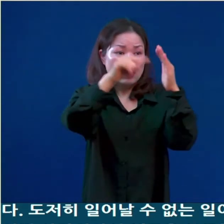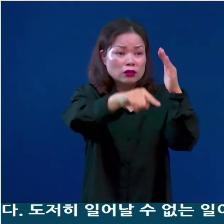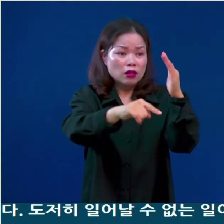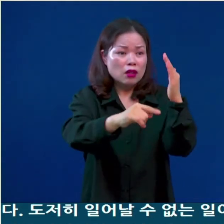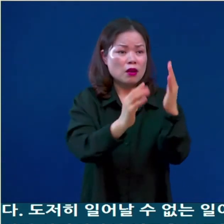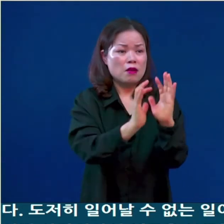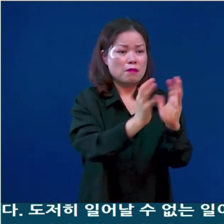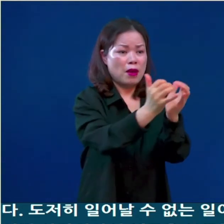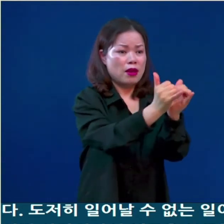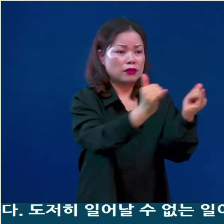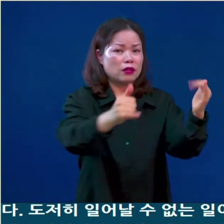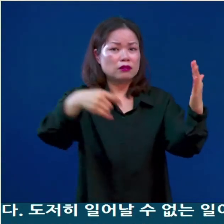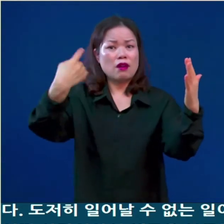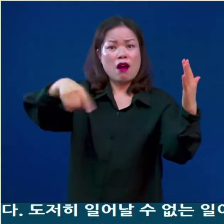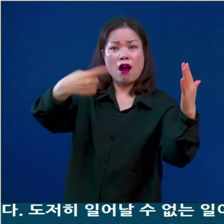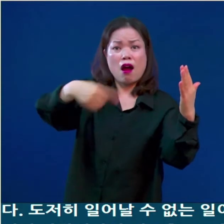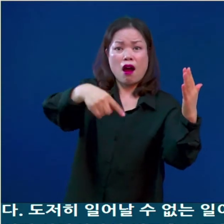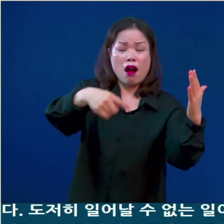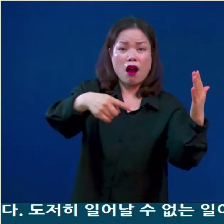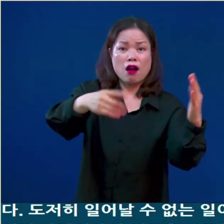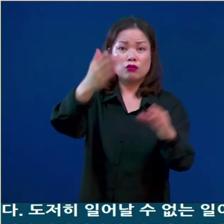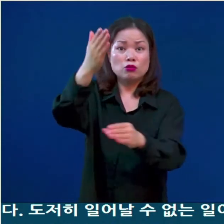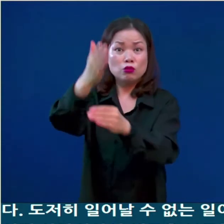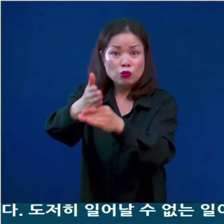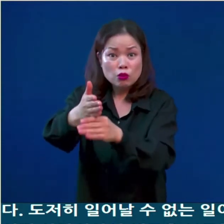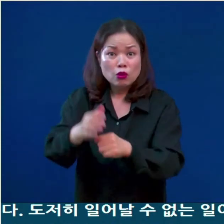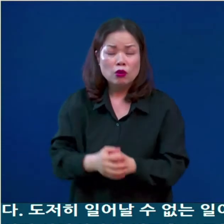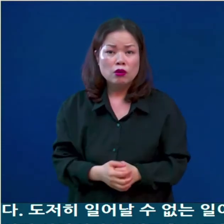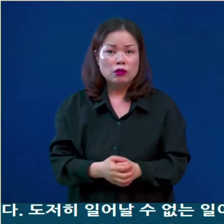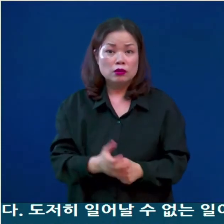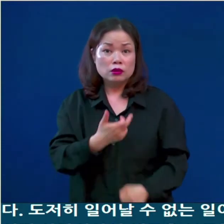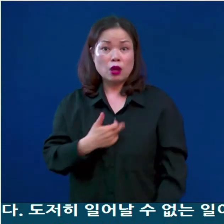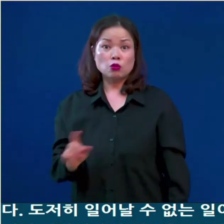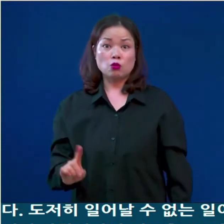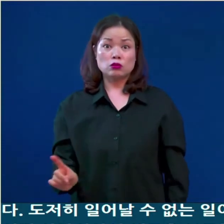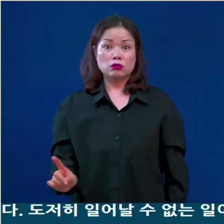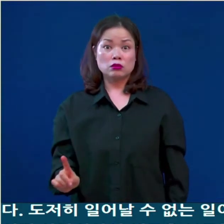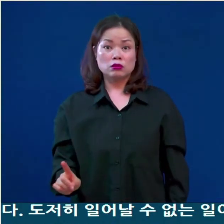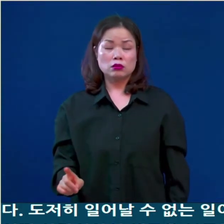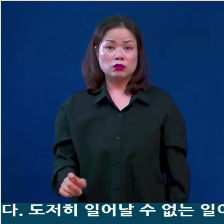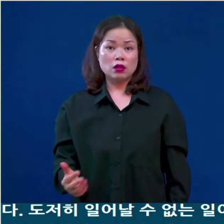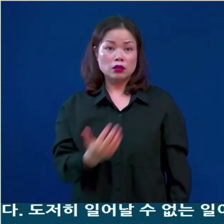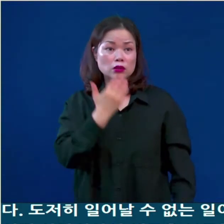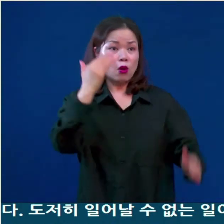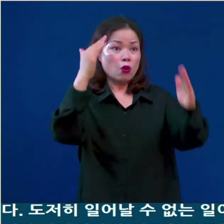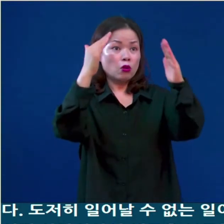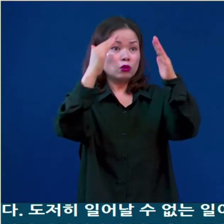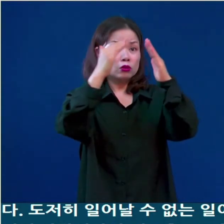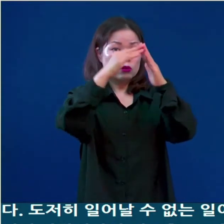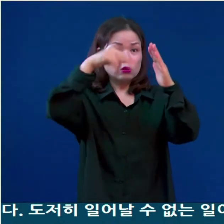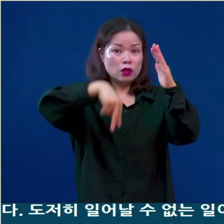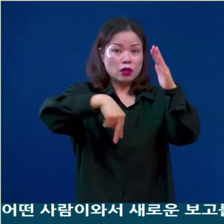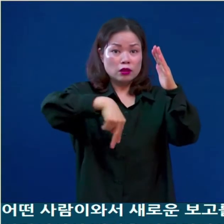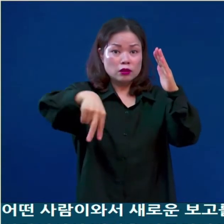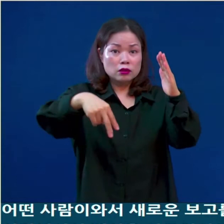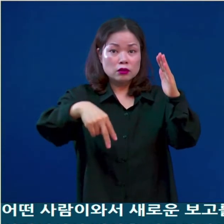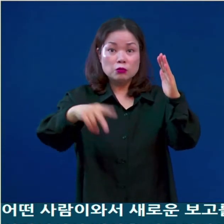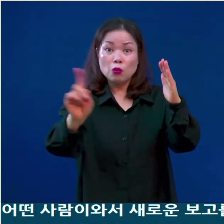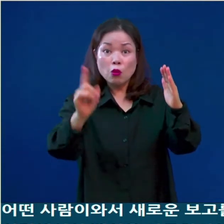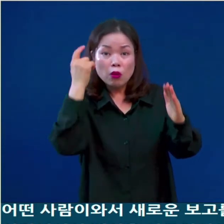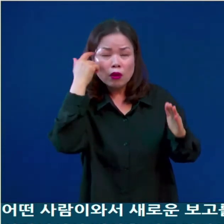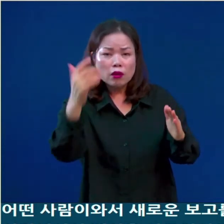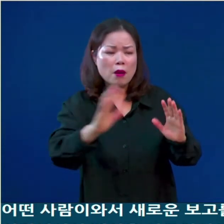백성을 가르치더이다 하니, 사도들이 지금 어디에 있습니까? 성전에 서 있습니다. 무엇을 하고